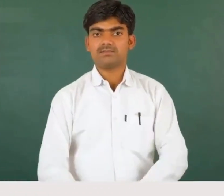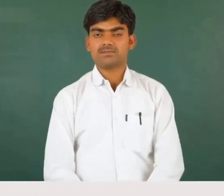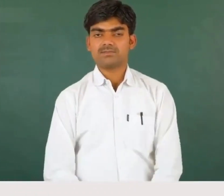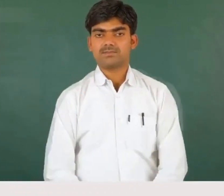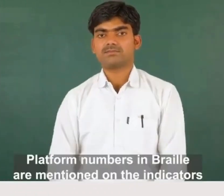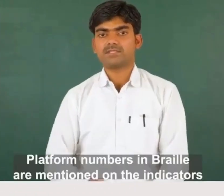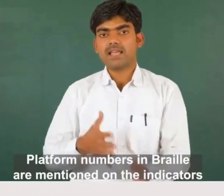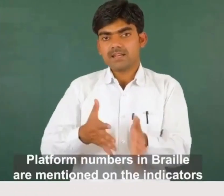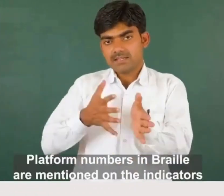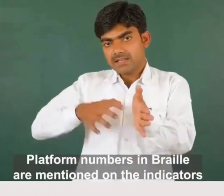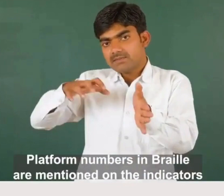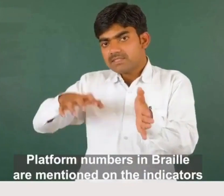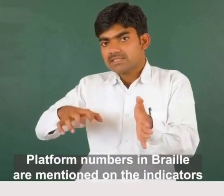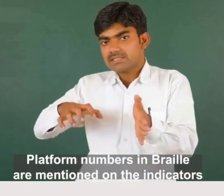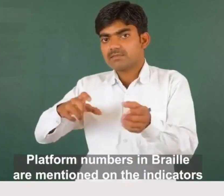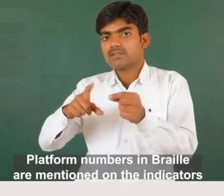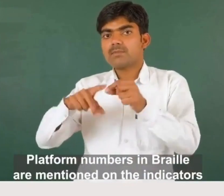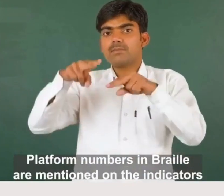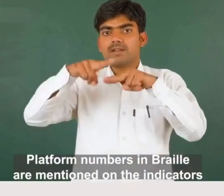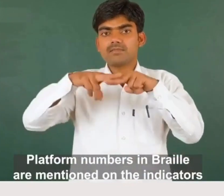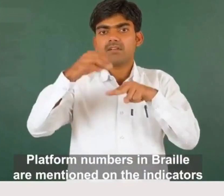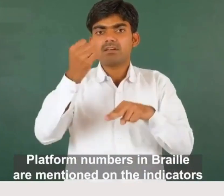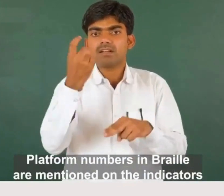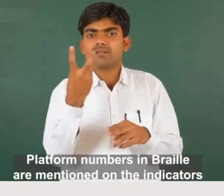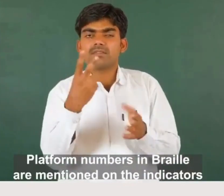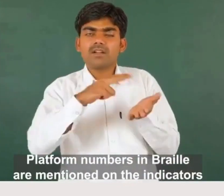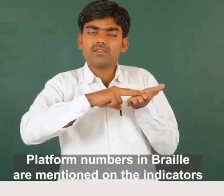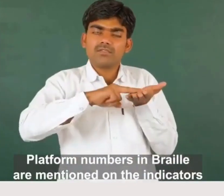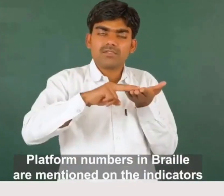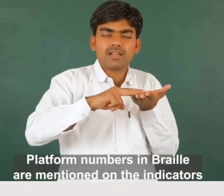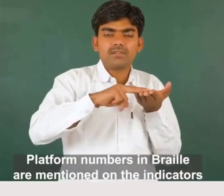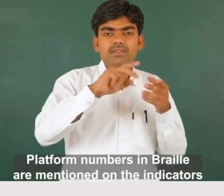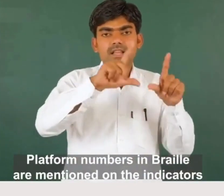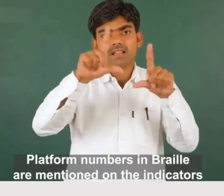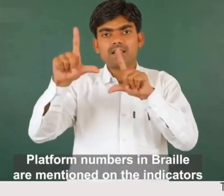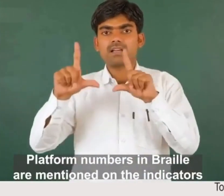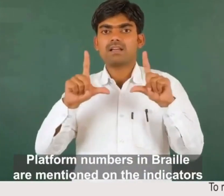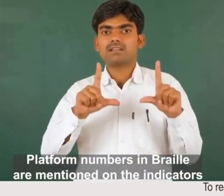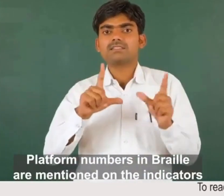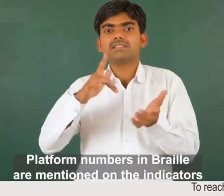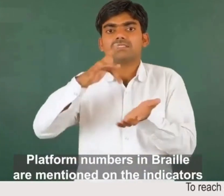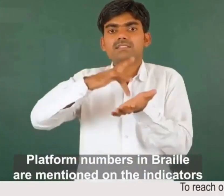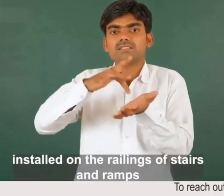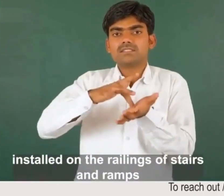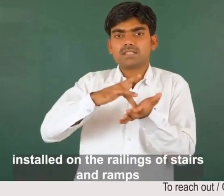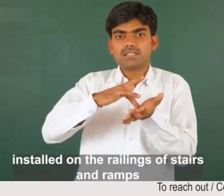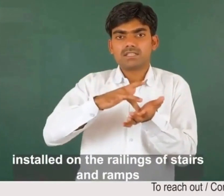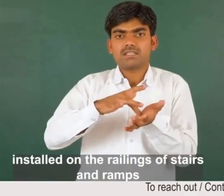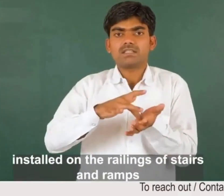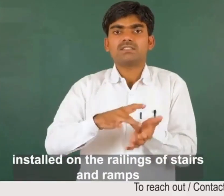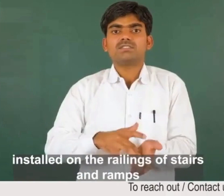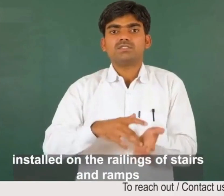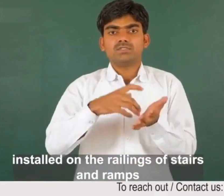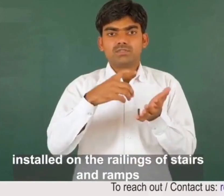प्लेटफॉर्म की ओर जाने वाली सीडियों और रैम की रेलिंग पर लगे संकेत कूपर प्लेटफॉर्म नंबर ब्रेल में लिखे होते हैं